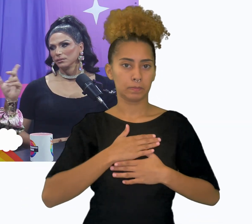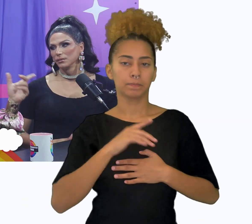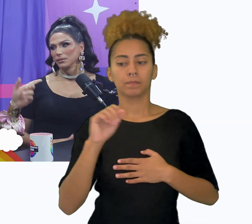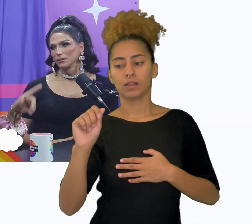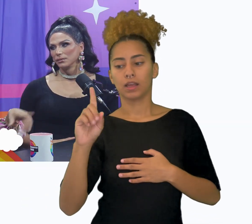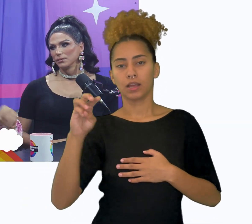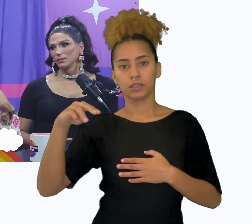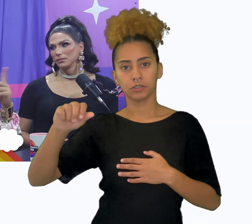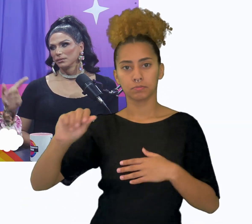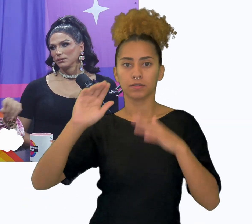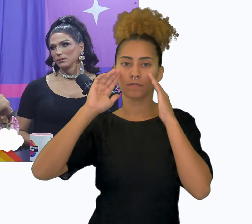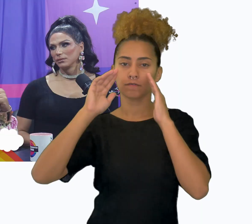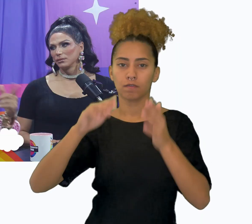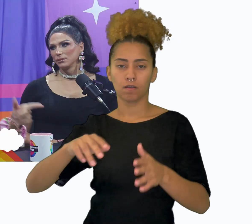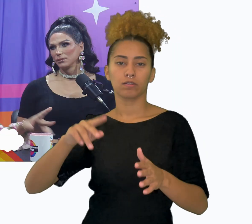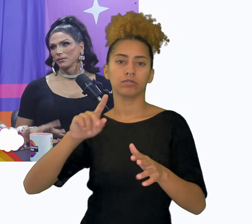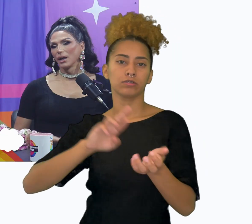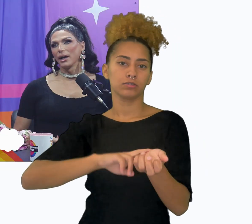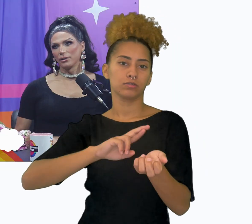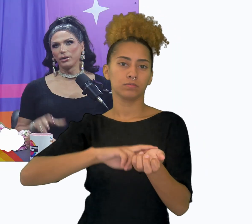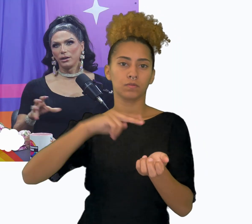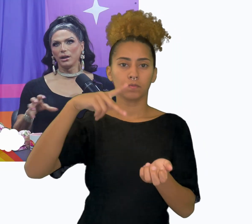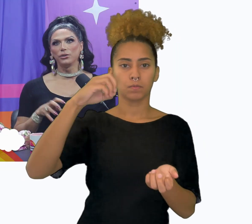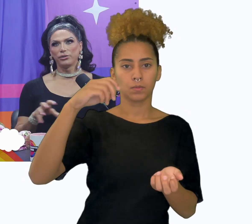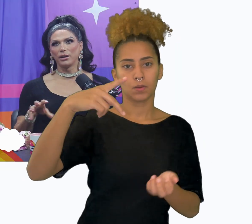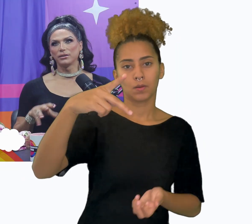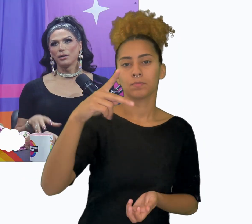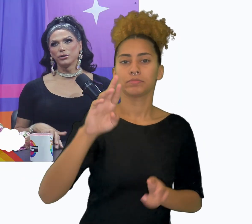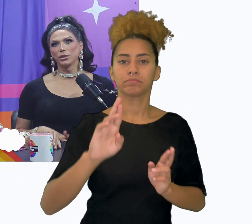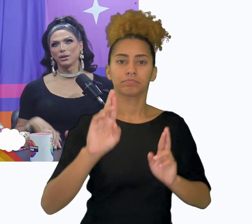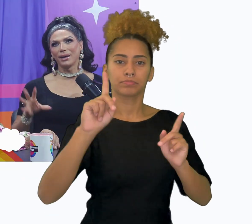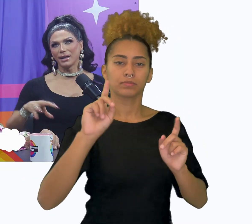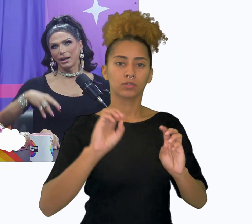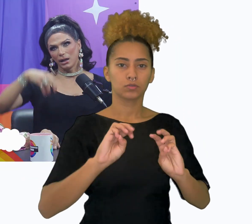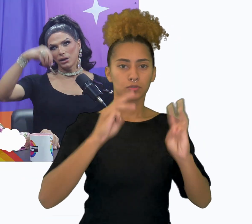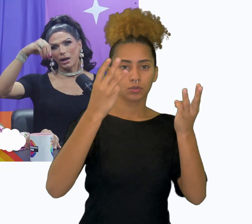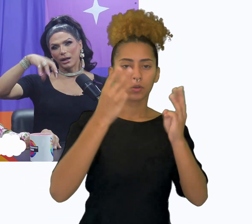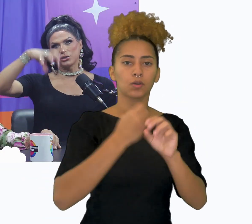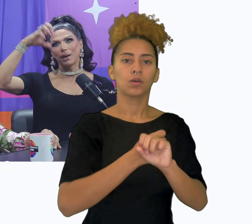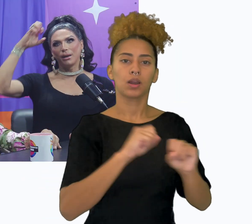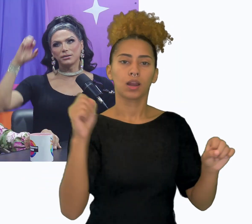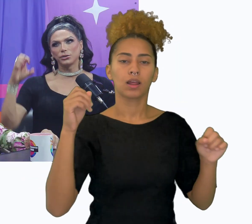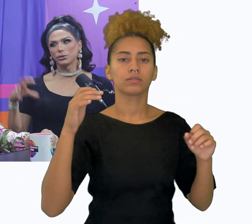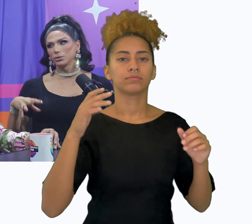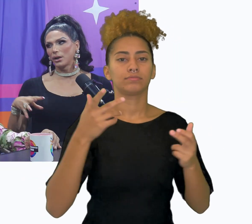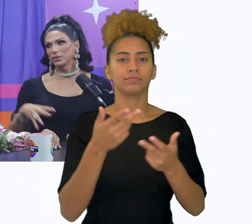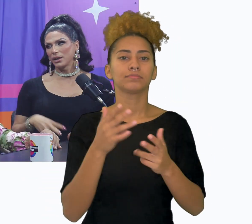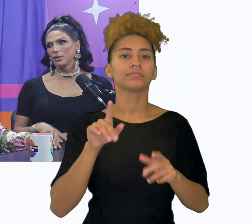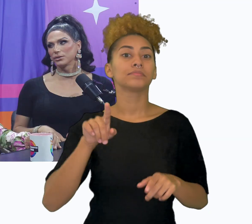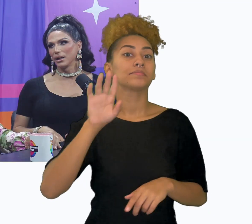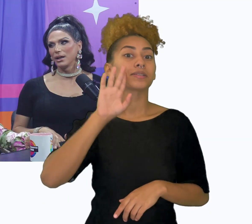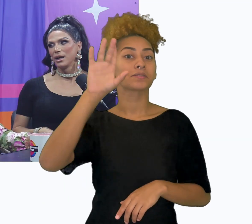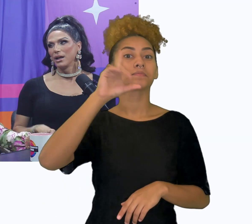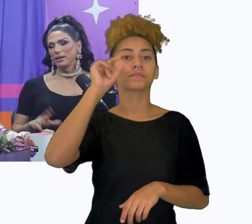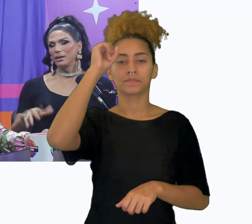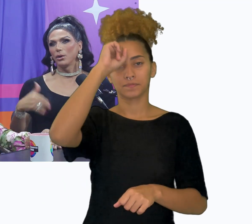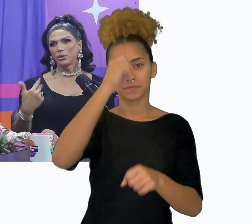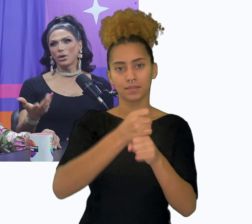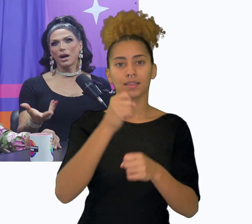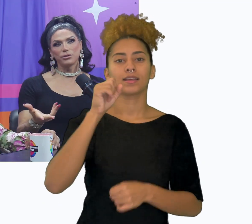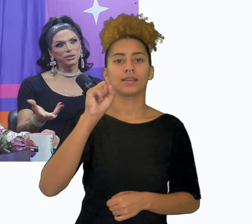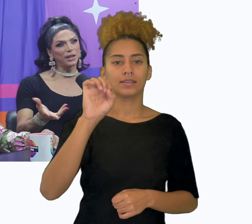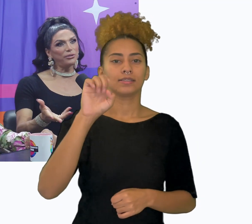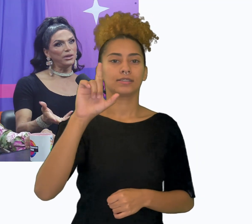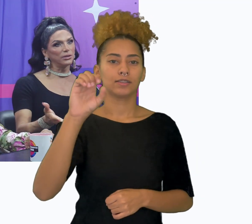Aí a Adma ficava com uma coisa mais pop. Era, foi Né? ele diferenciava, deixa eu dizer, mas a grande cabeça disso tudo era o Celso, né? E ele